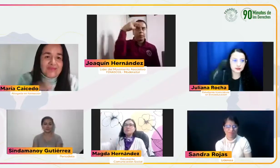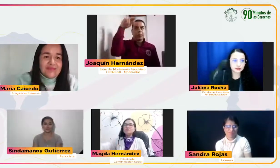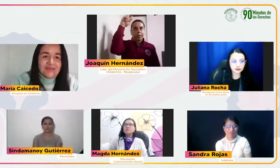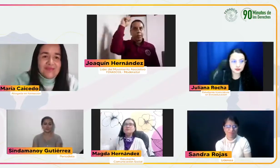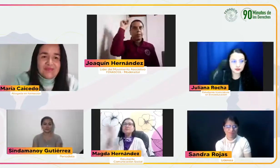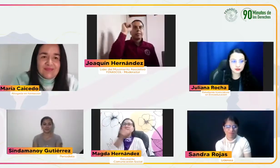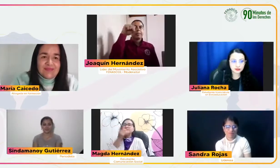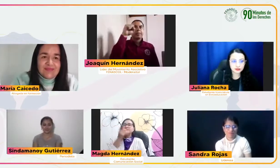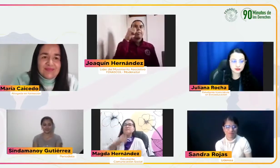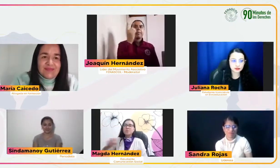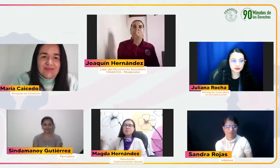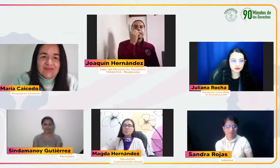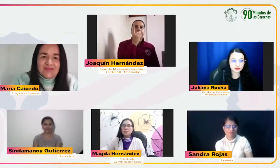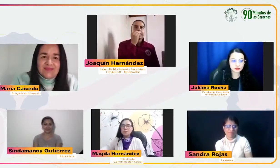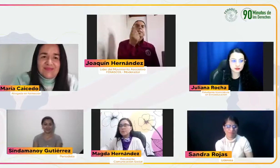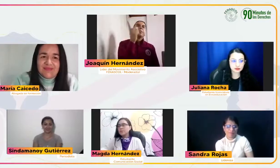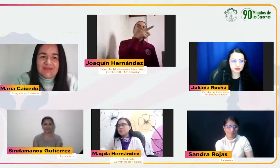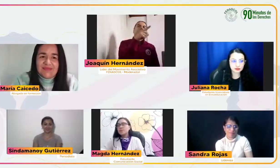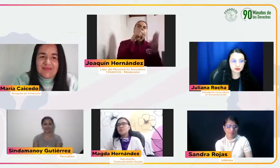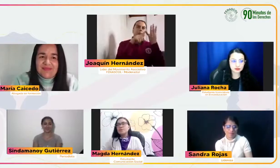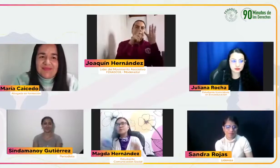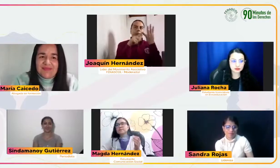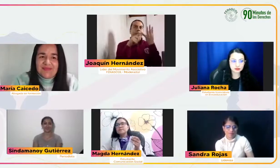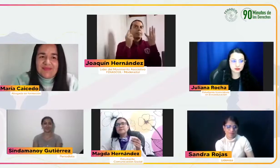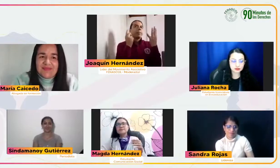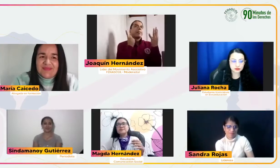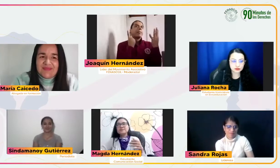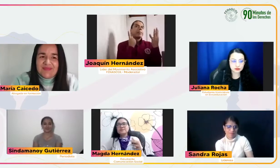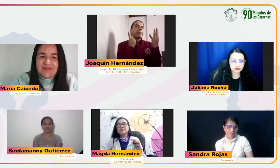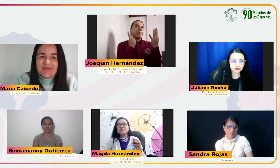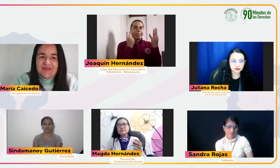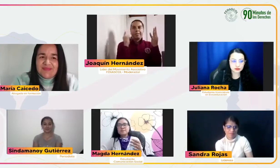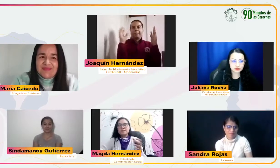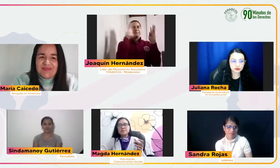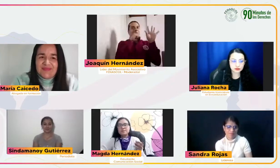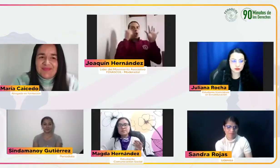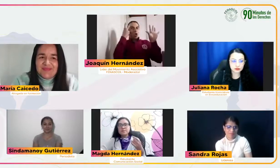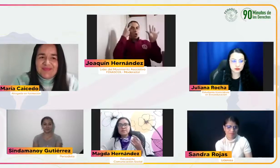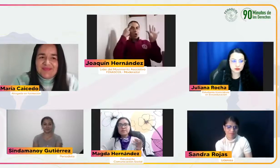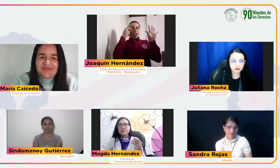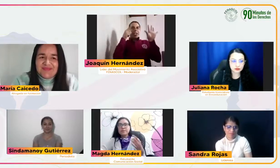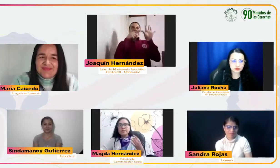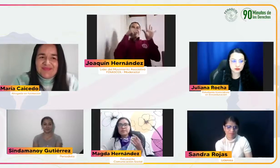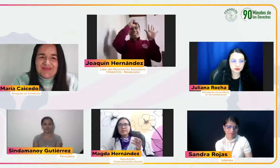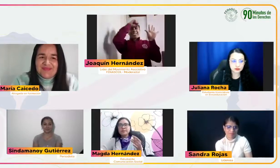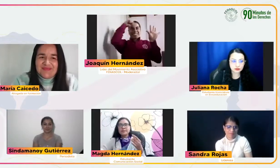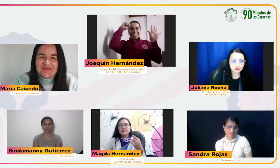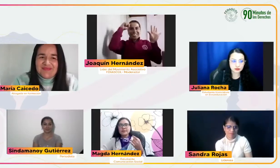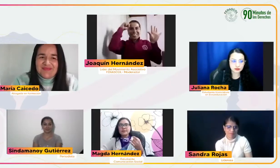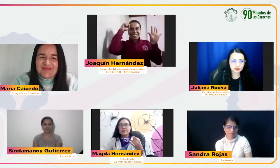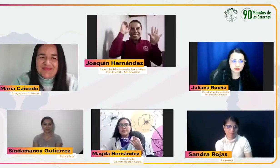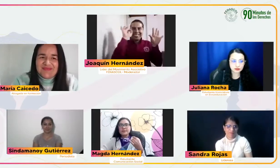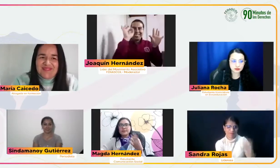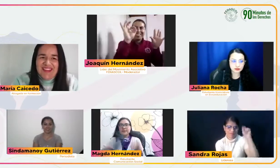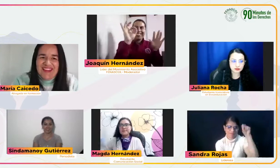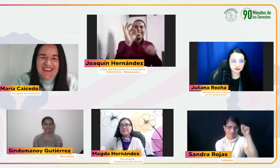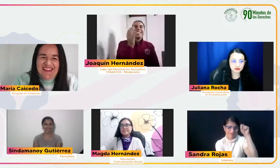Cinda, luego con Juliana y luego María Cristina. Sí, a ver.